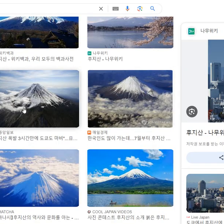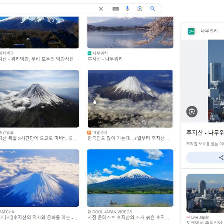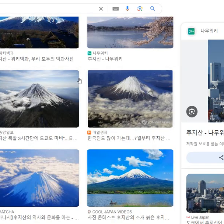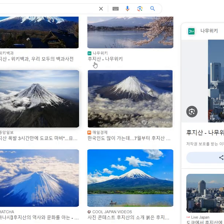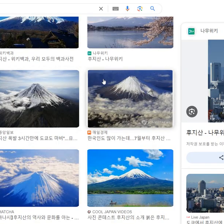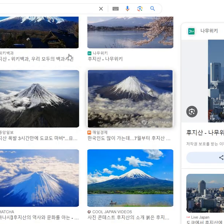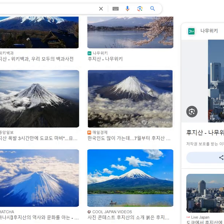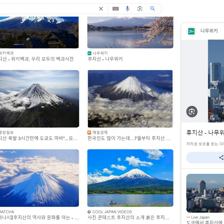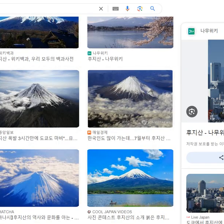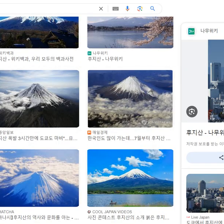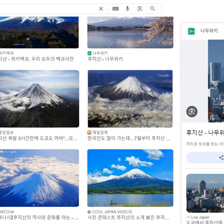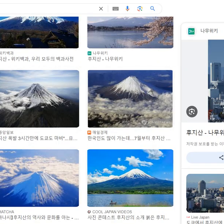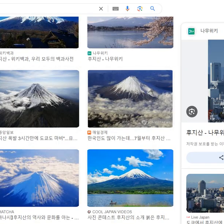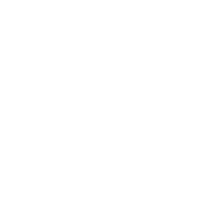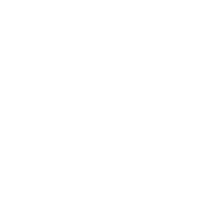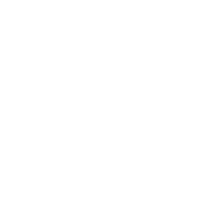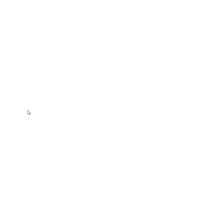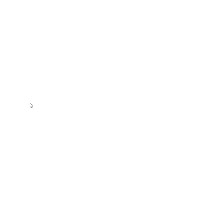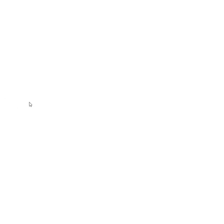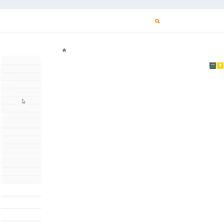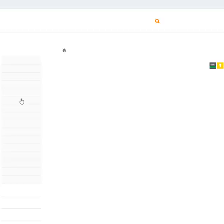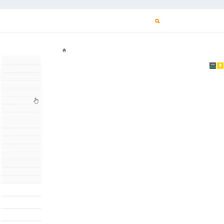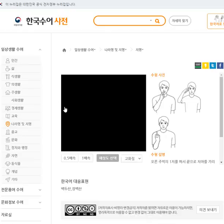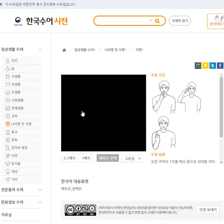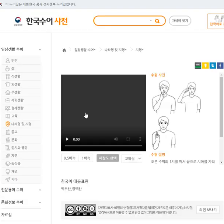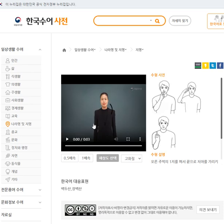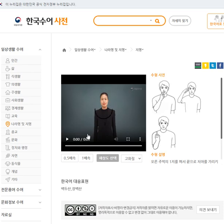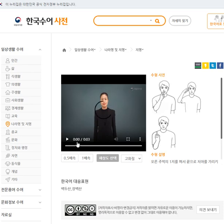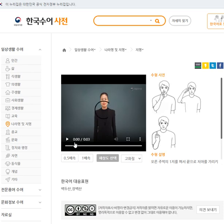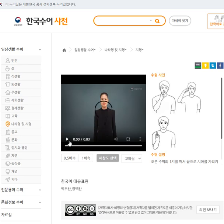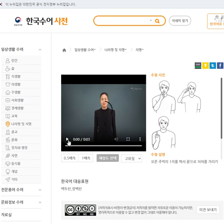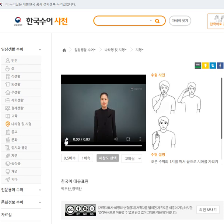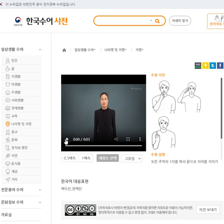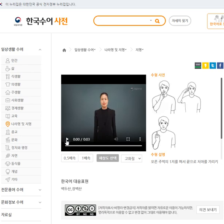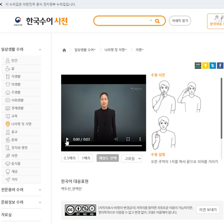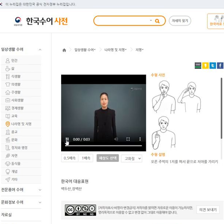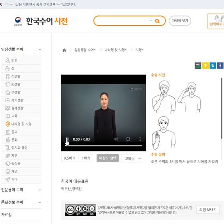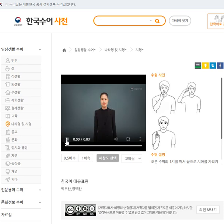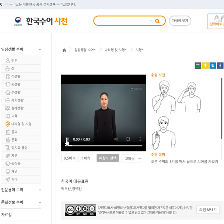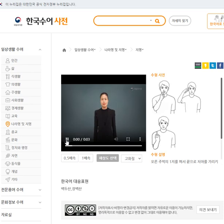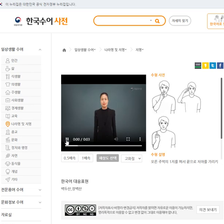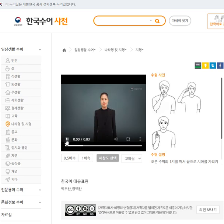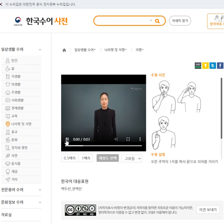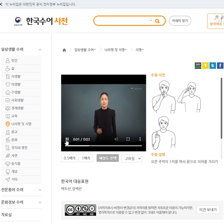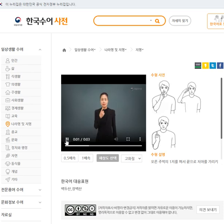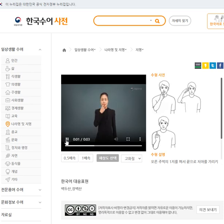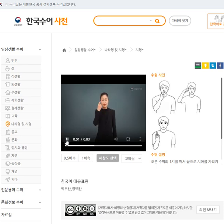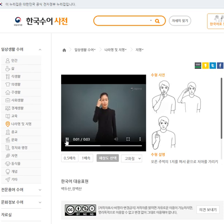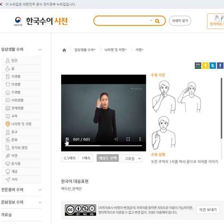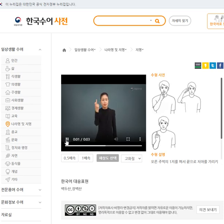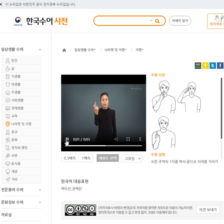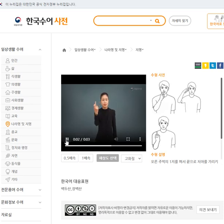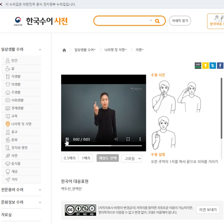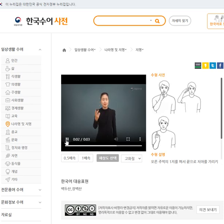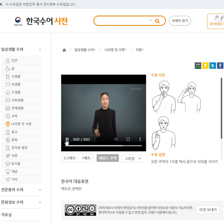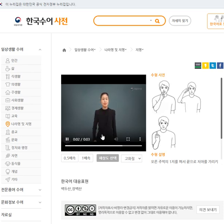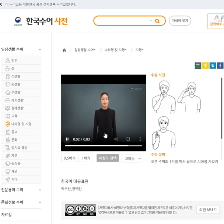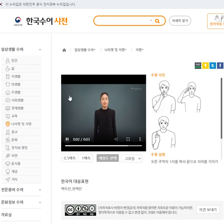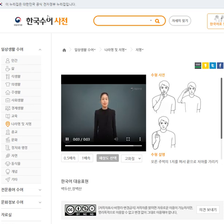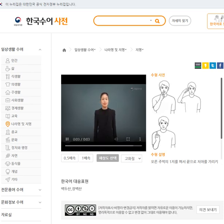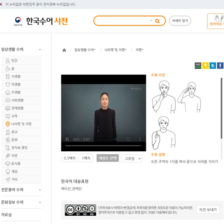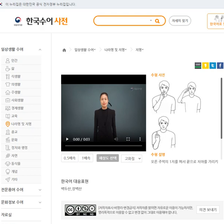이게 오히려 지금 수화로 이 백두산의 이미지에 더 가깝죠. 이거에 더 가깝죠. 한 정상이